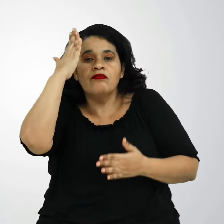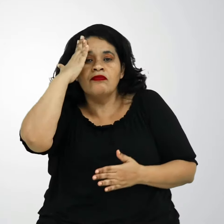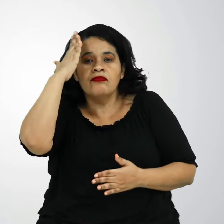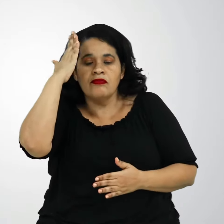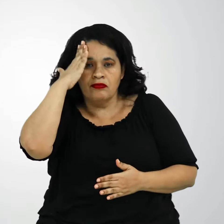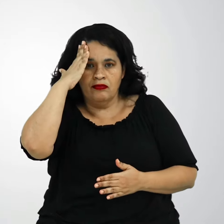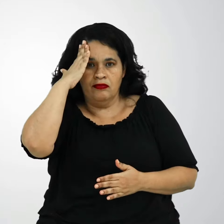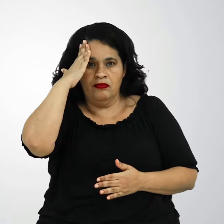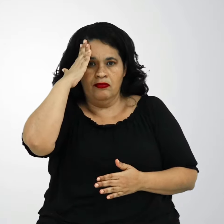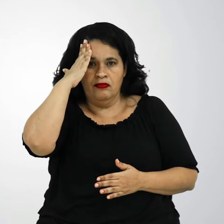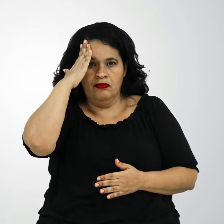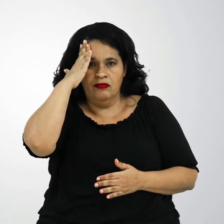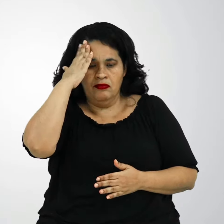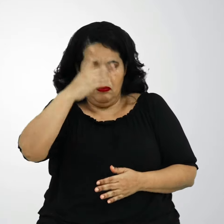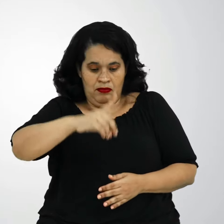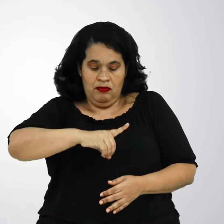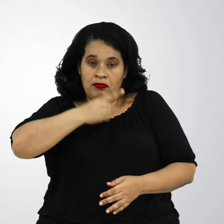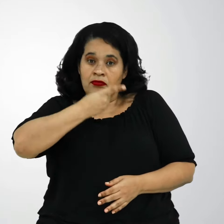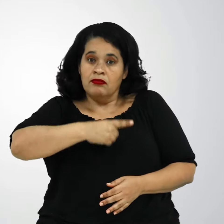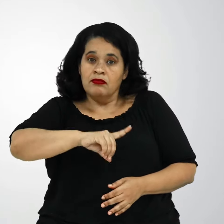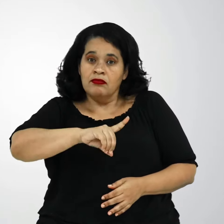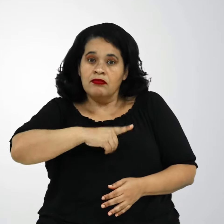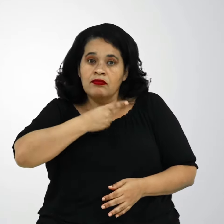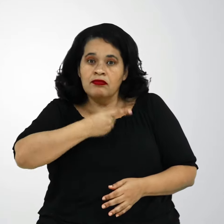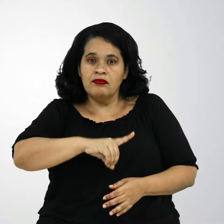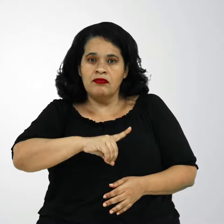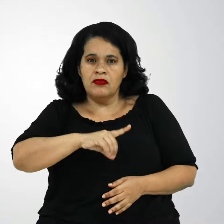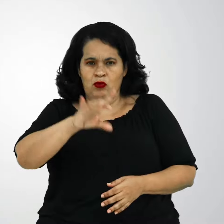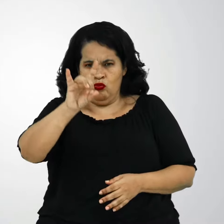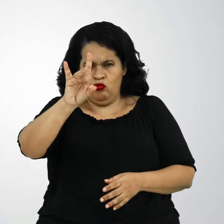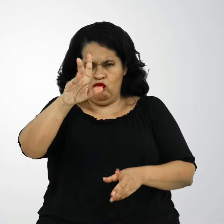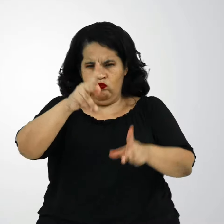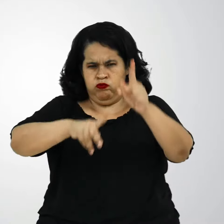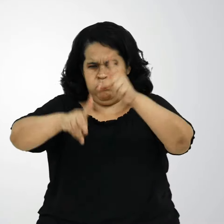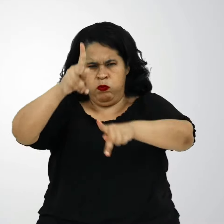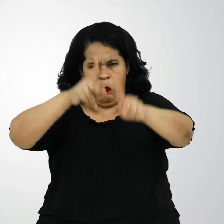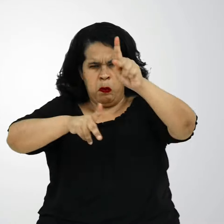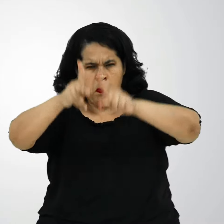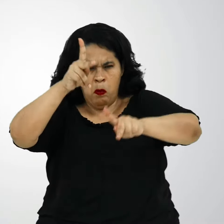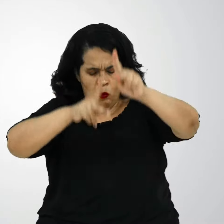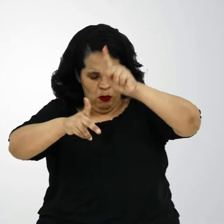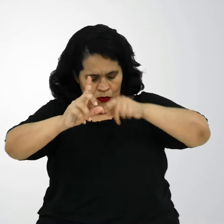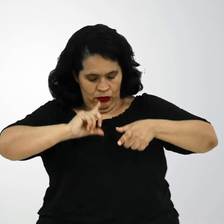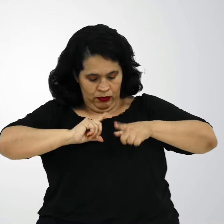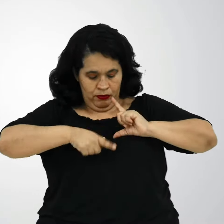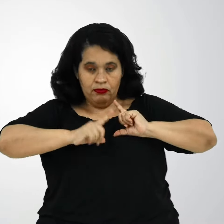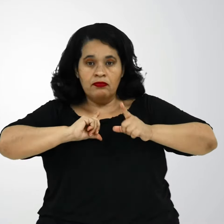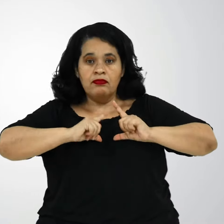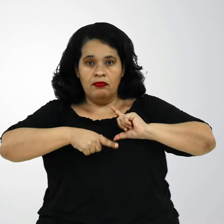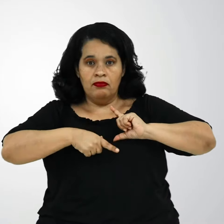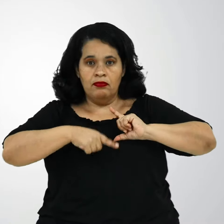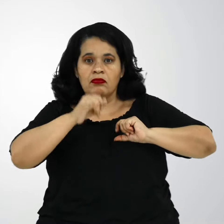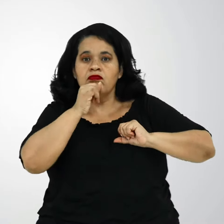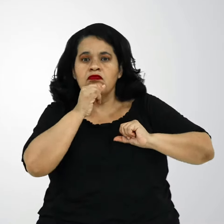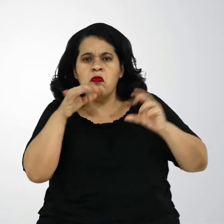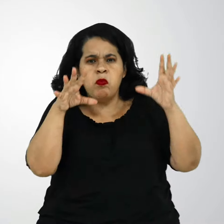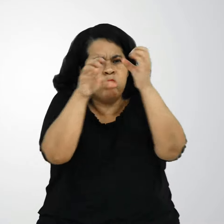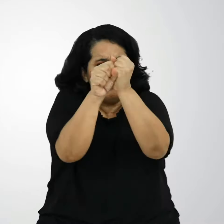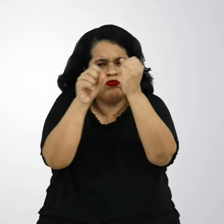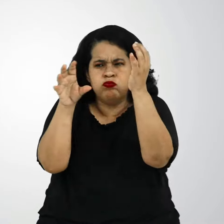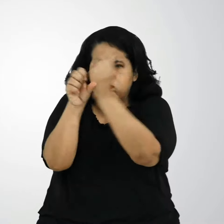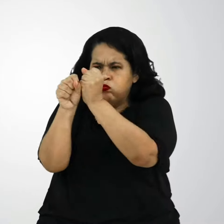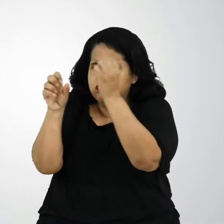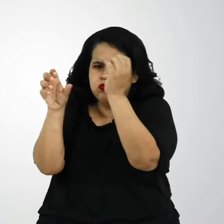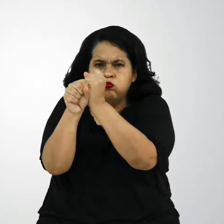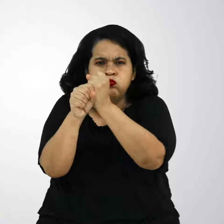época de Daniel. E não é só sobre Israel. Não é só sobre Israel. Só sobre o povo judeu, para calcular essas